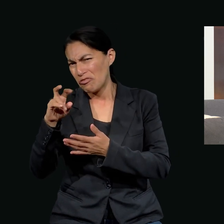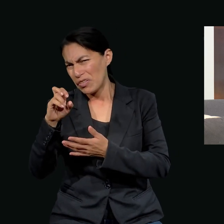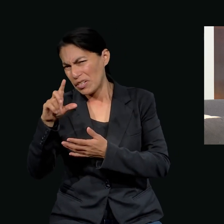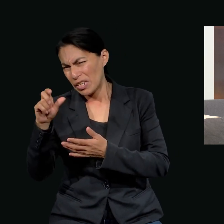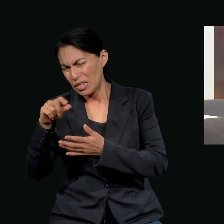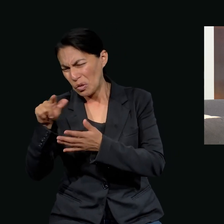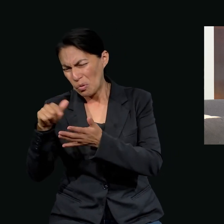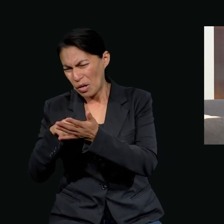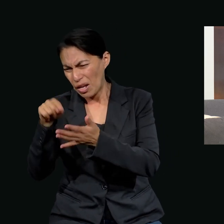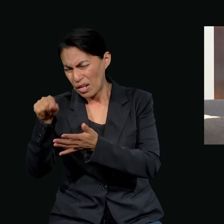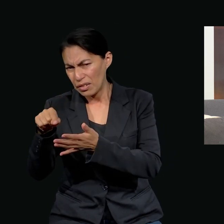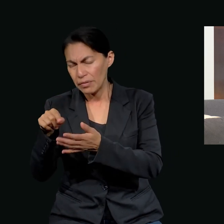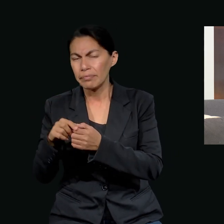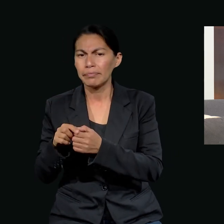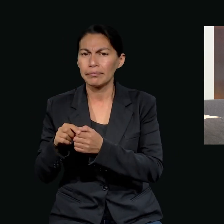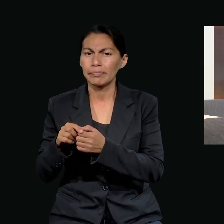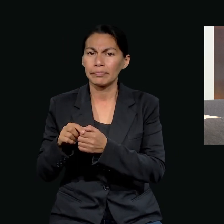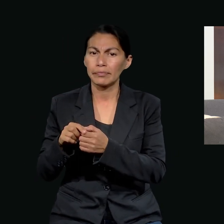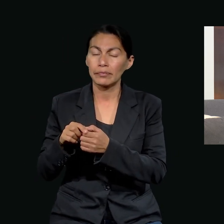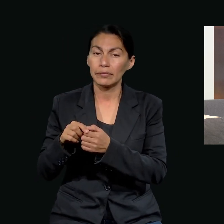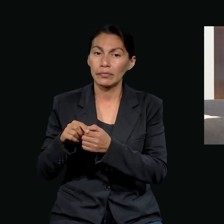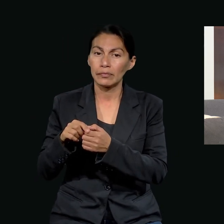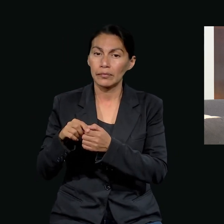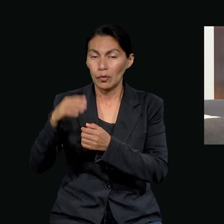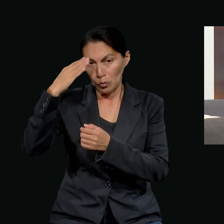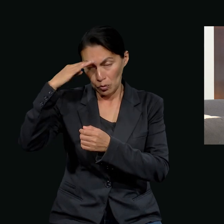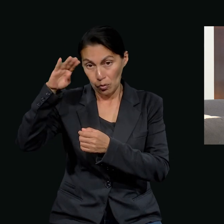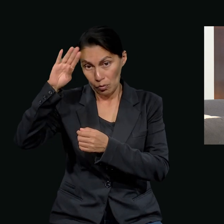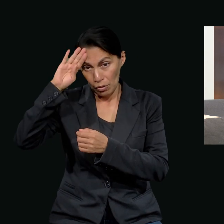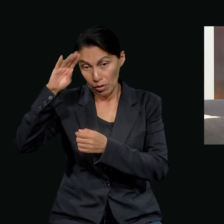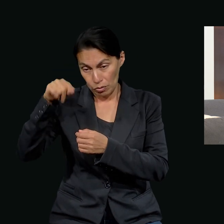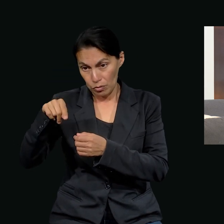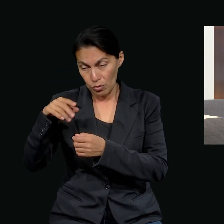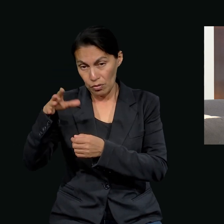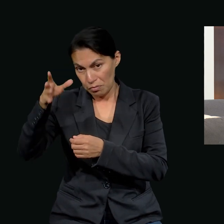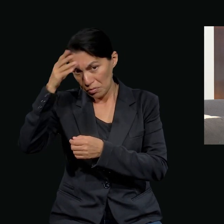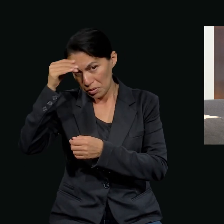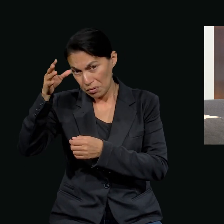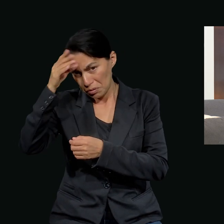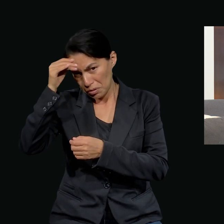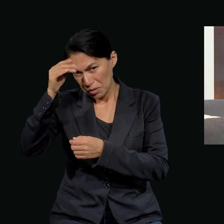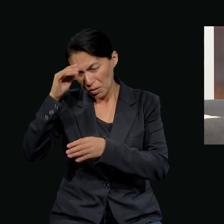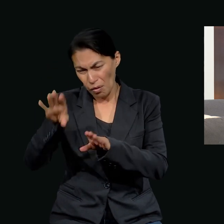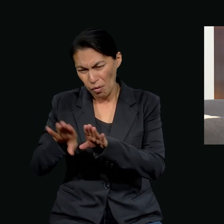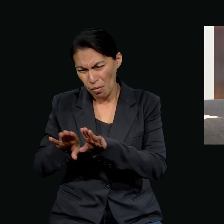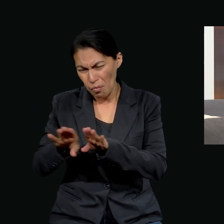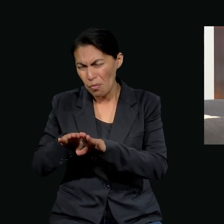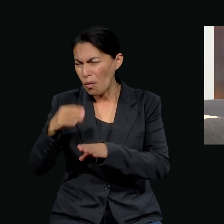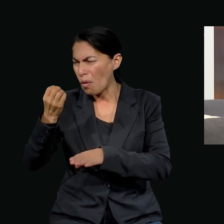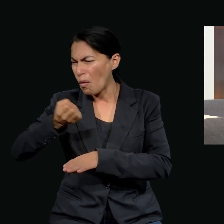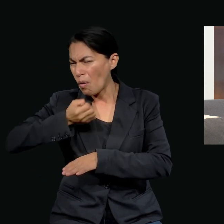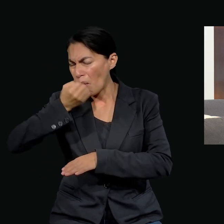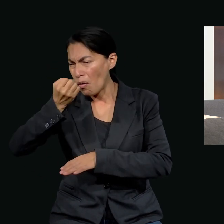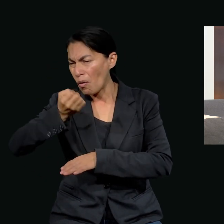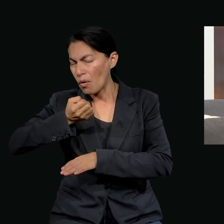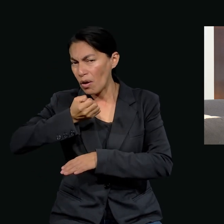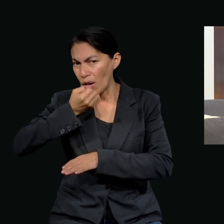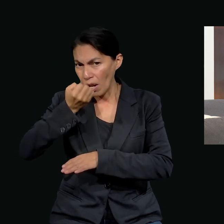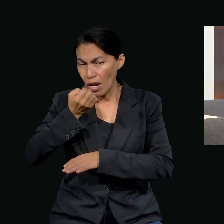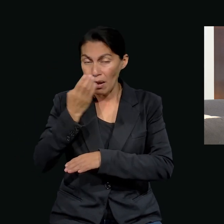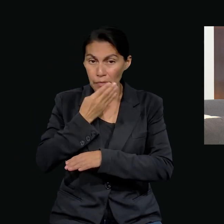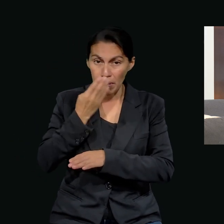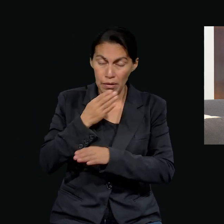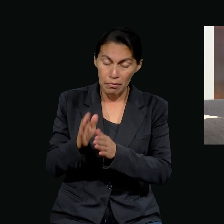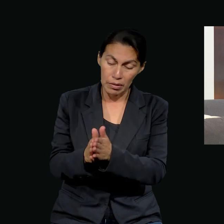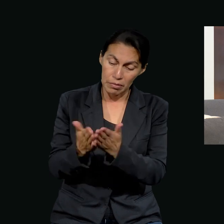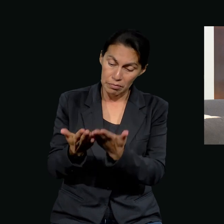entonces. Y allí fue donde aprendí los primeros rudimentos de cómo orar, de la palabra de